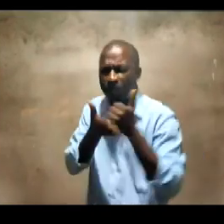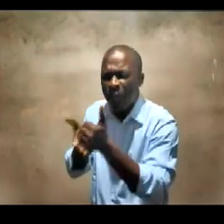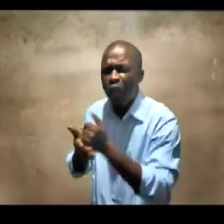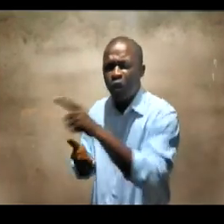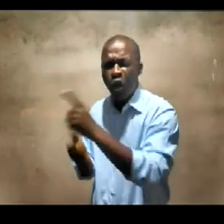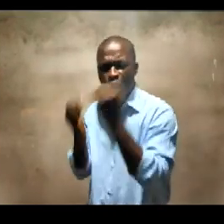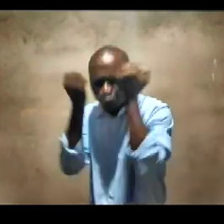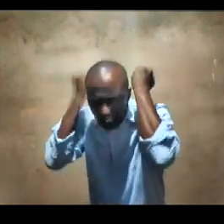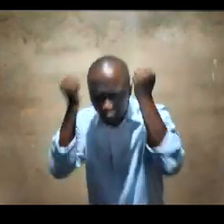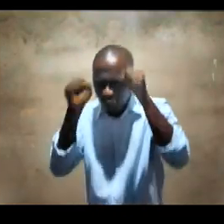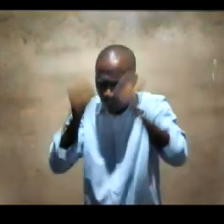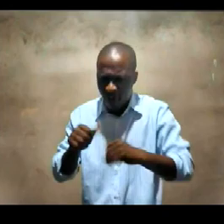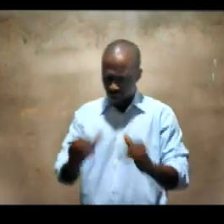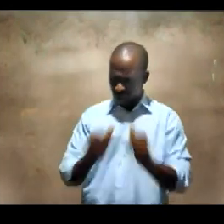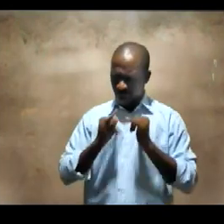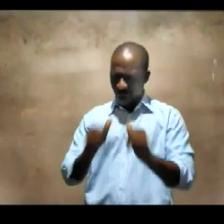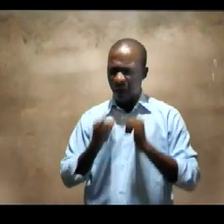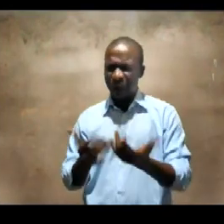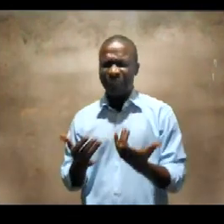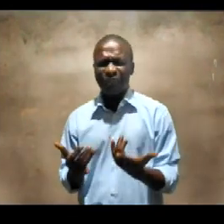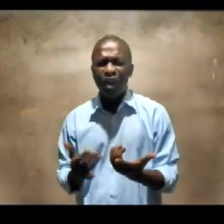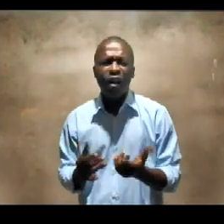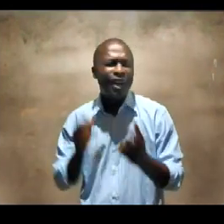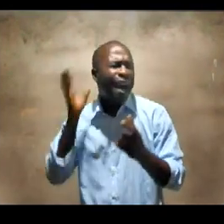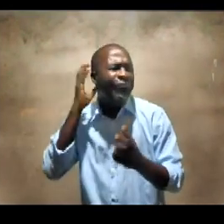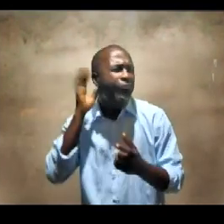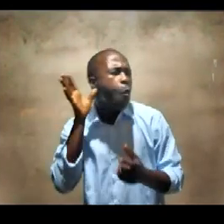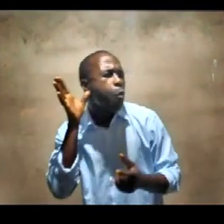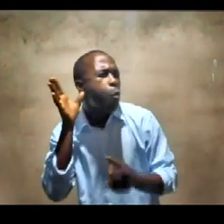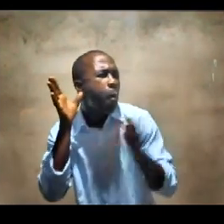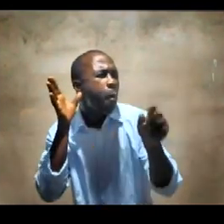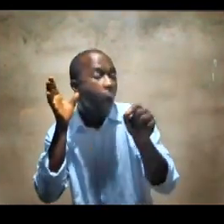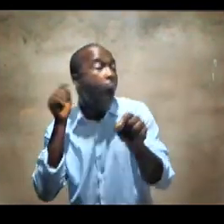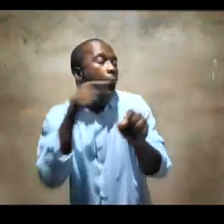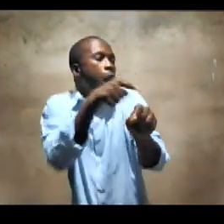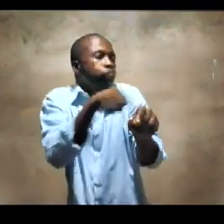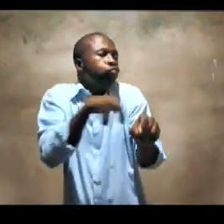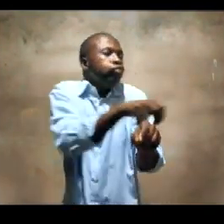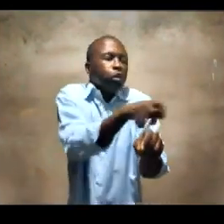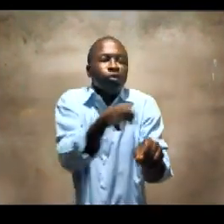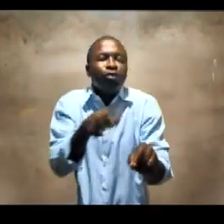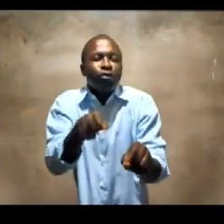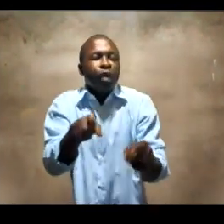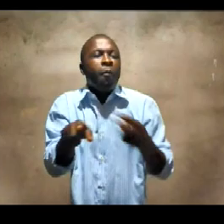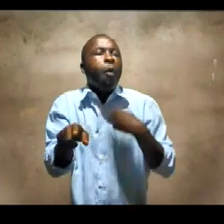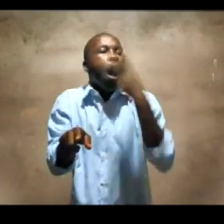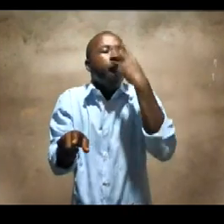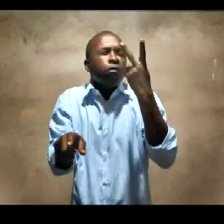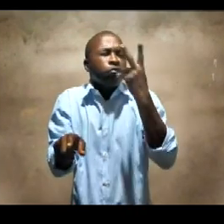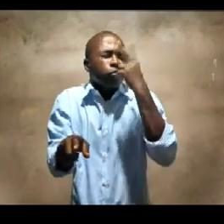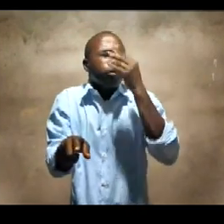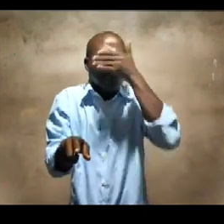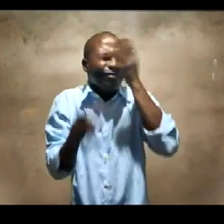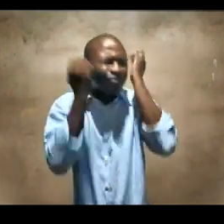voir. Ils apprennent à se faire des passes, à conduire le ballon, à écouter la balle. Ils apprennent vraiment à sortir de leur